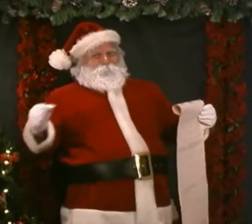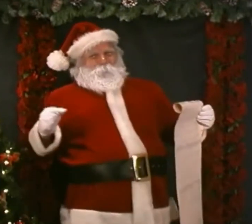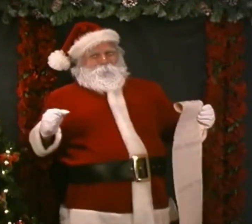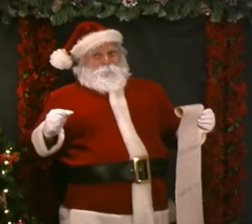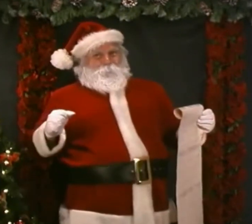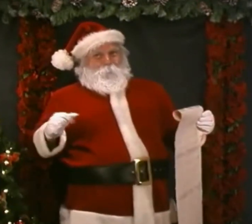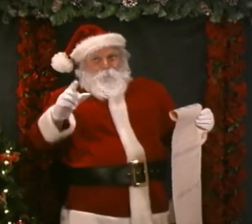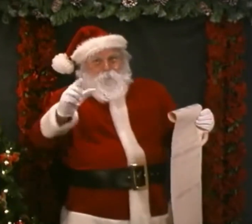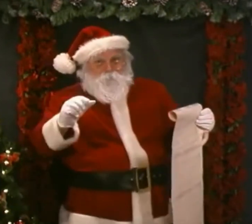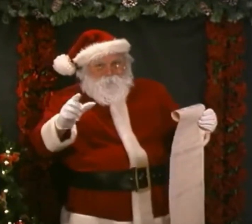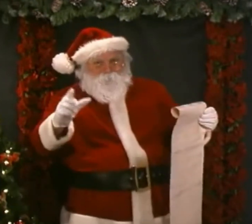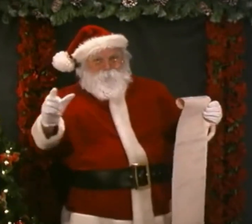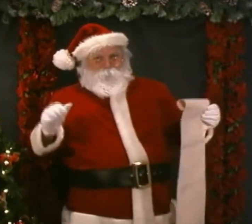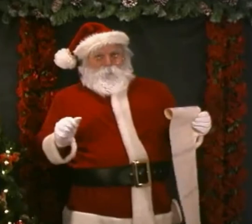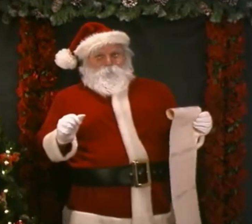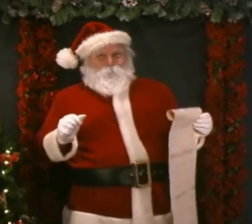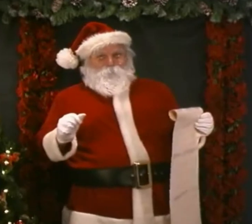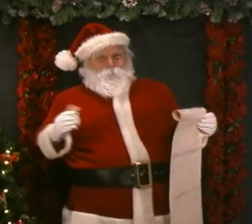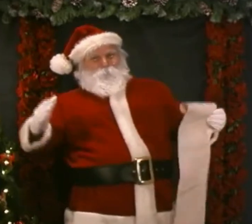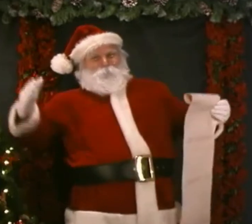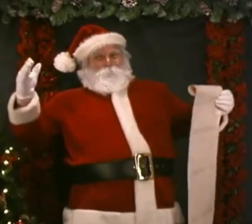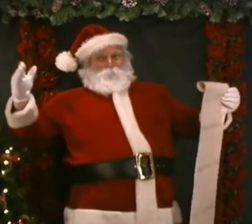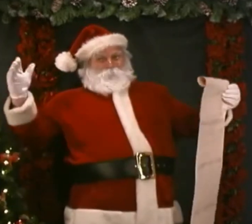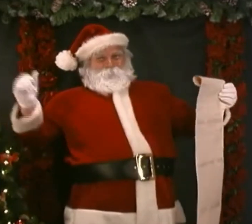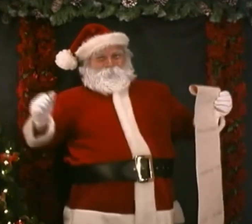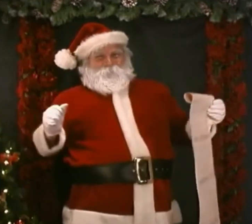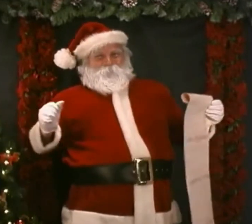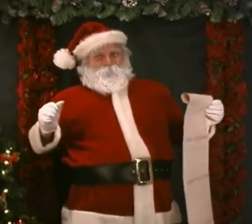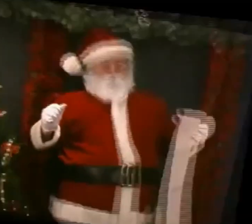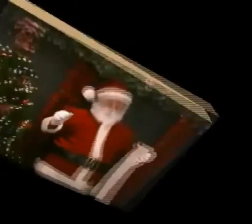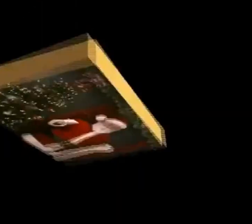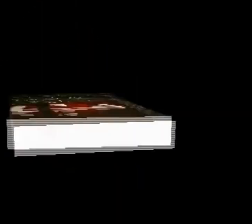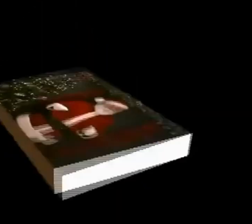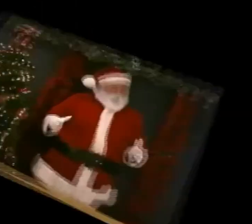tema, Jingle Bells, para todos ustedes.